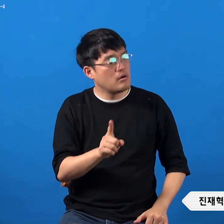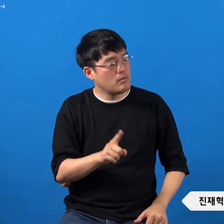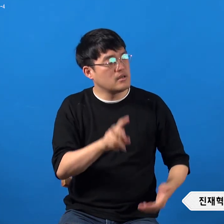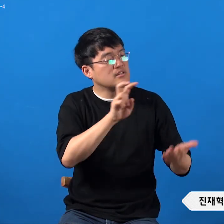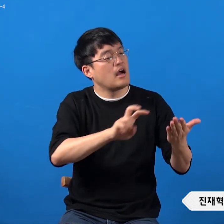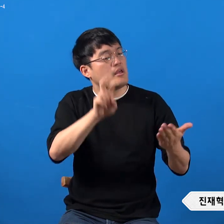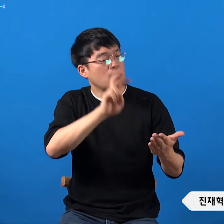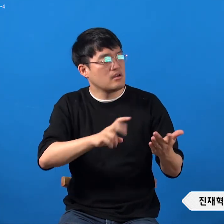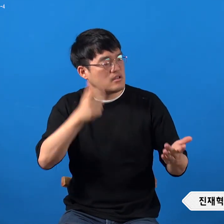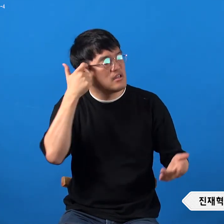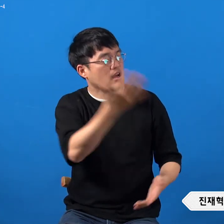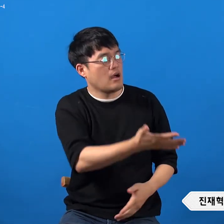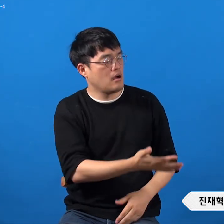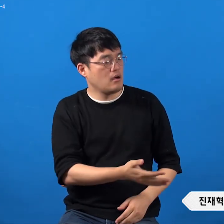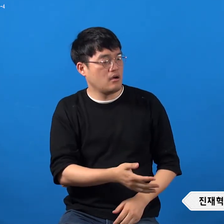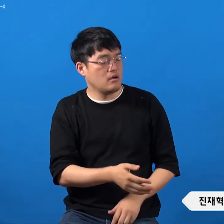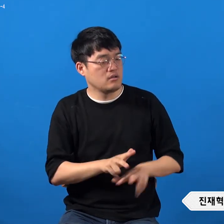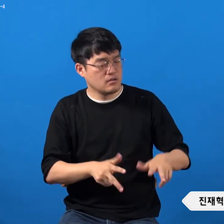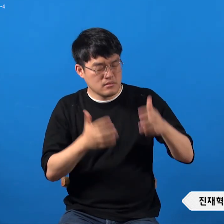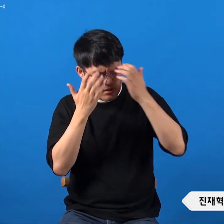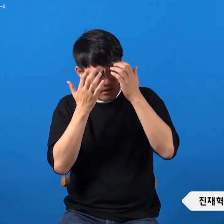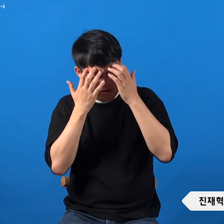좋다고 찬송을 부르는 거야,